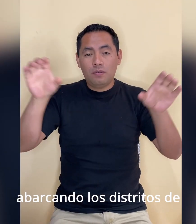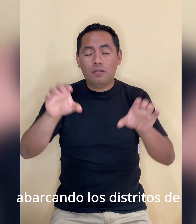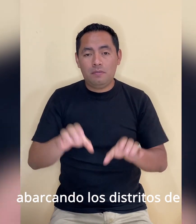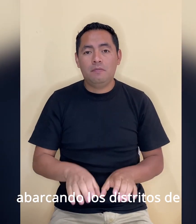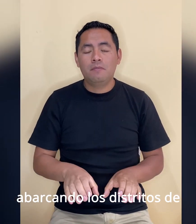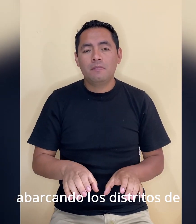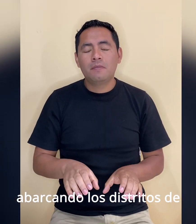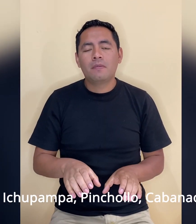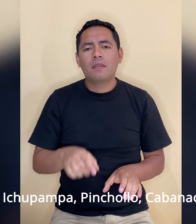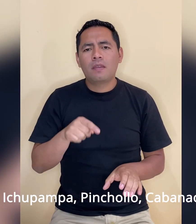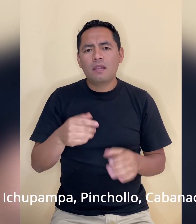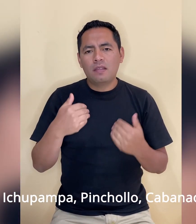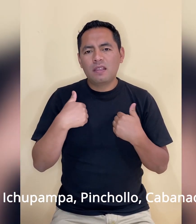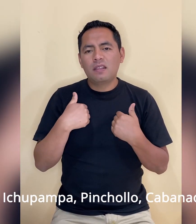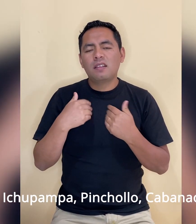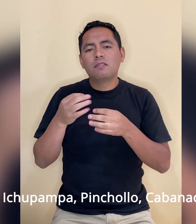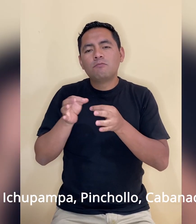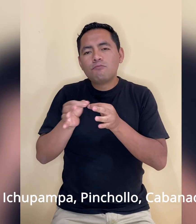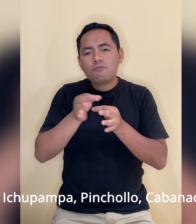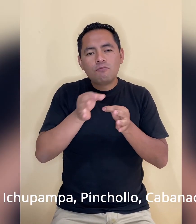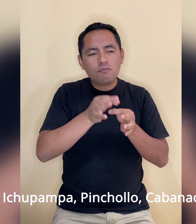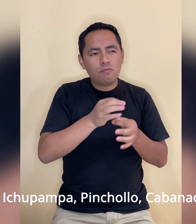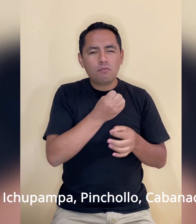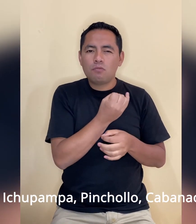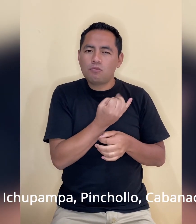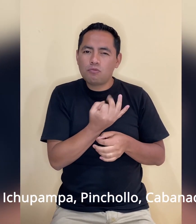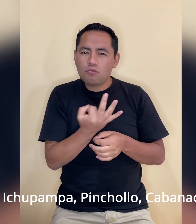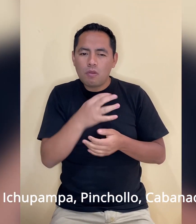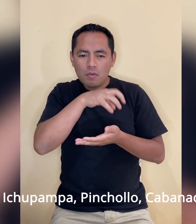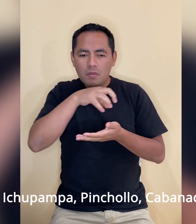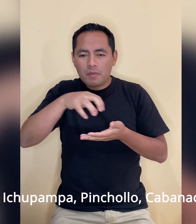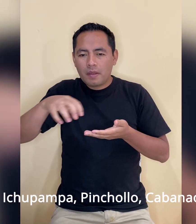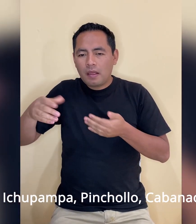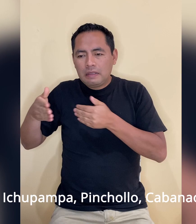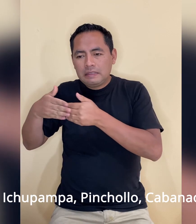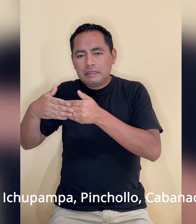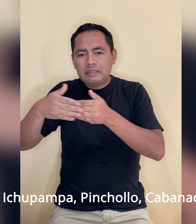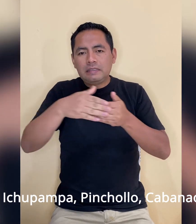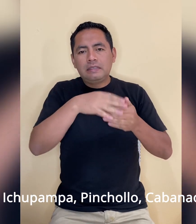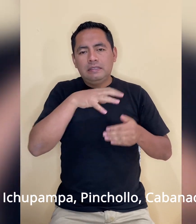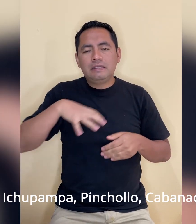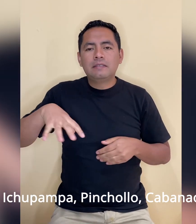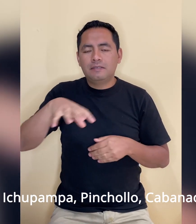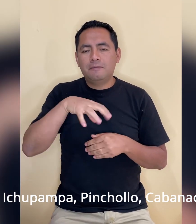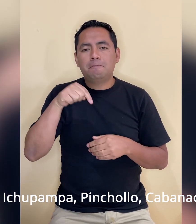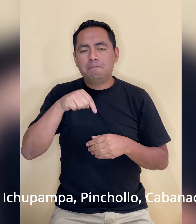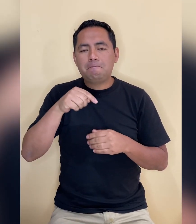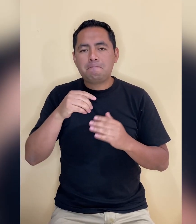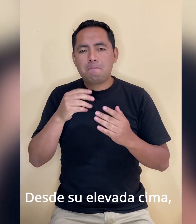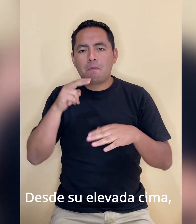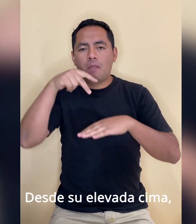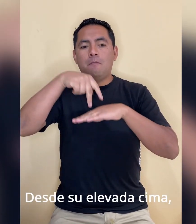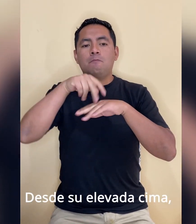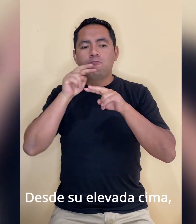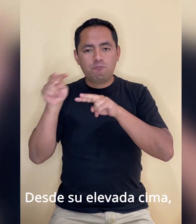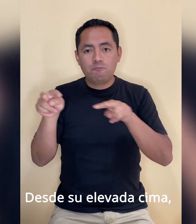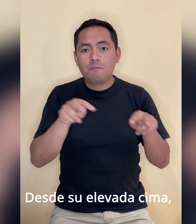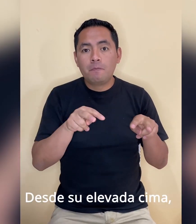los distritos de Madrigal, Lari y Chupampa, Pinchoyo, Cabanaconde y Tapay. Desde su elevada cima